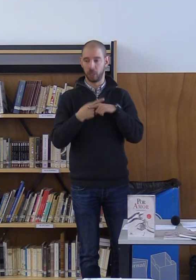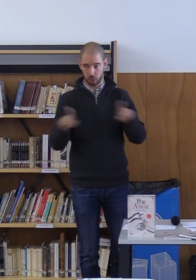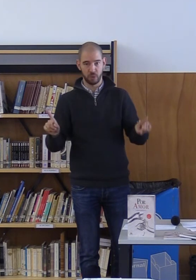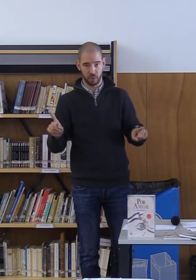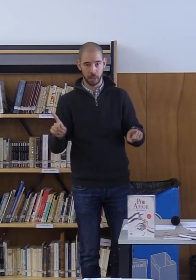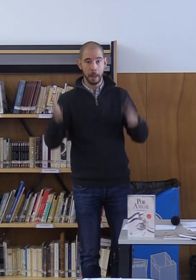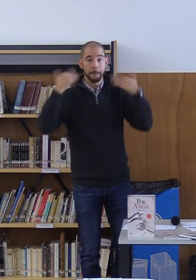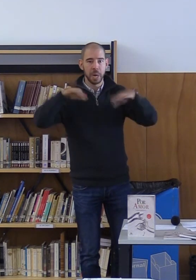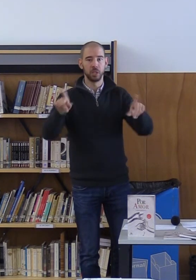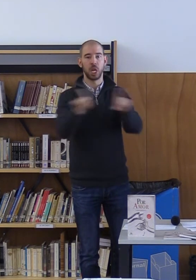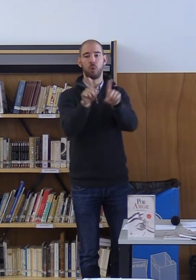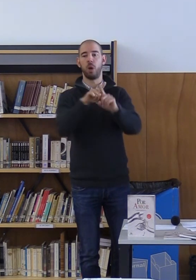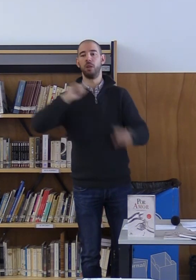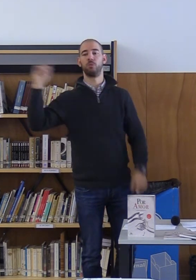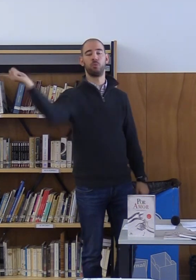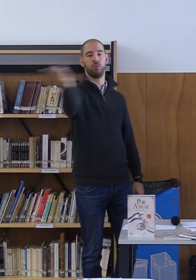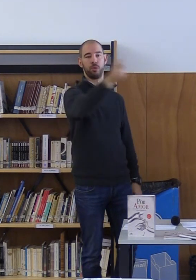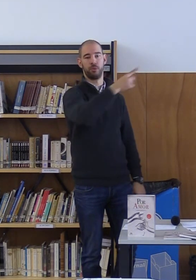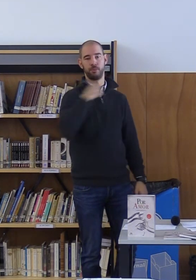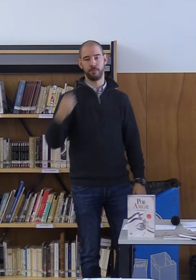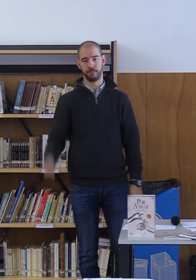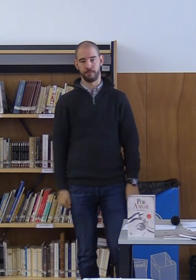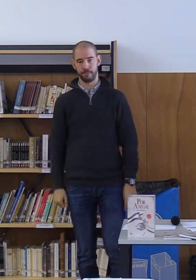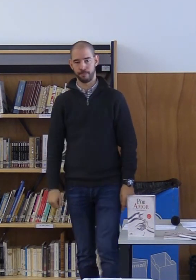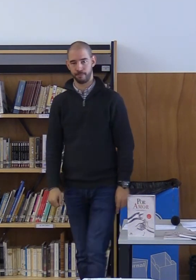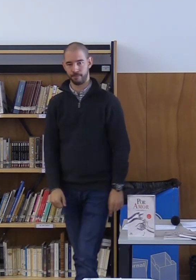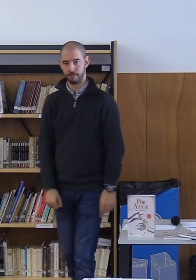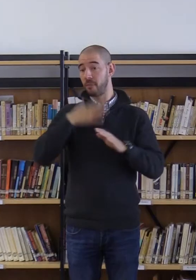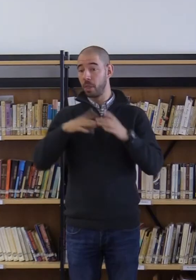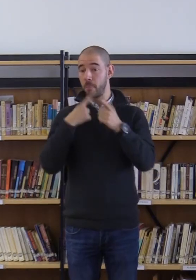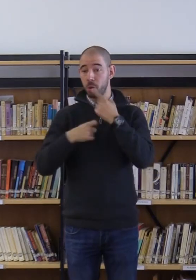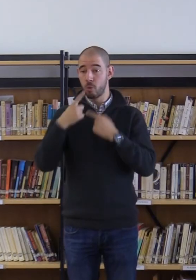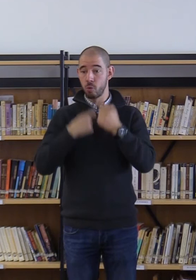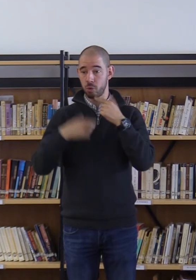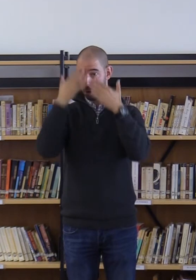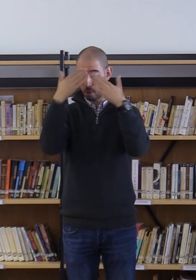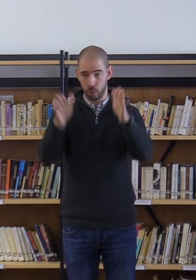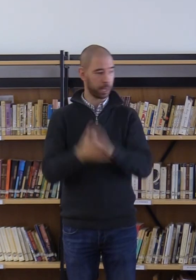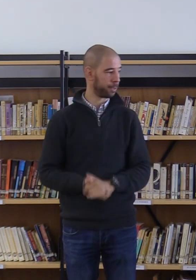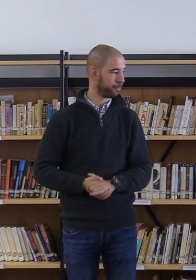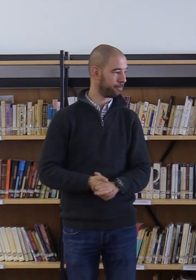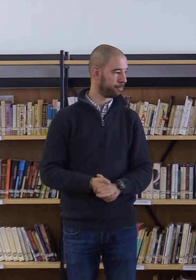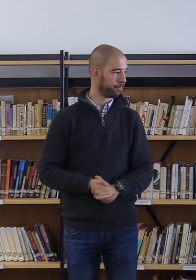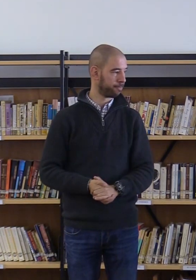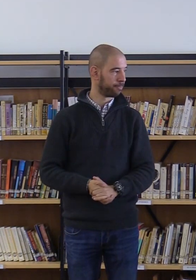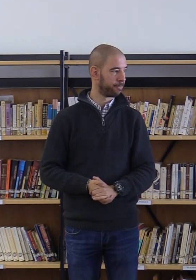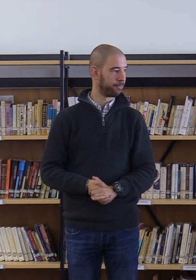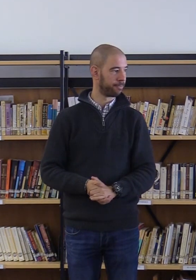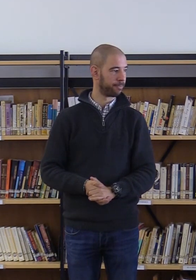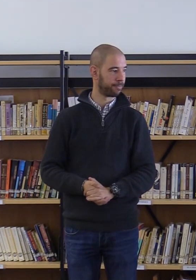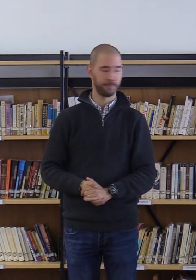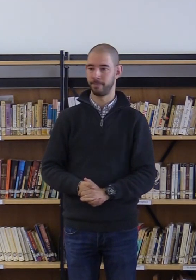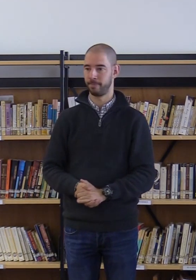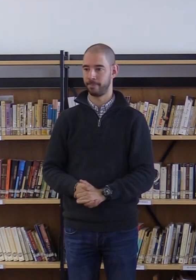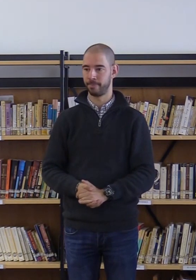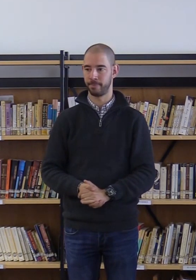nós somos diferentes, mas somos iguais a todos. Obrigada a todos pela atenção. Se algum dia ou se quiserem